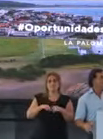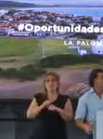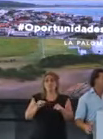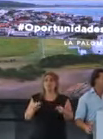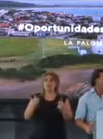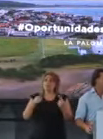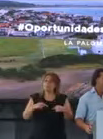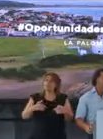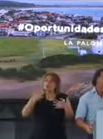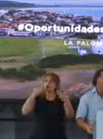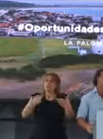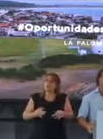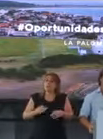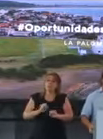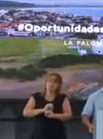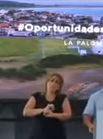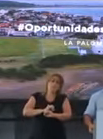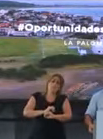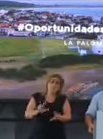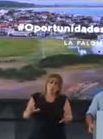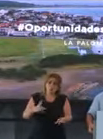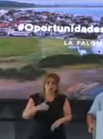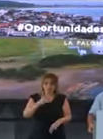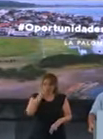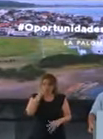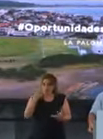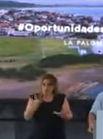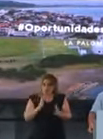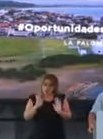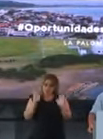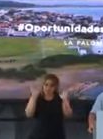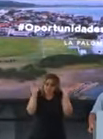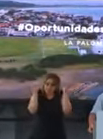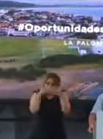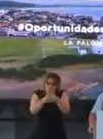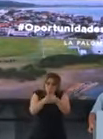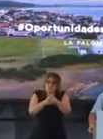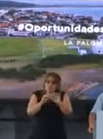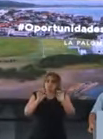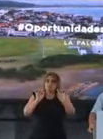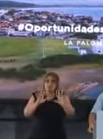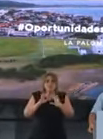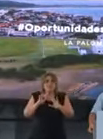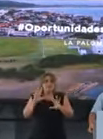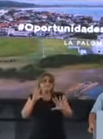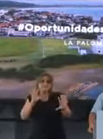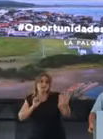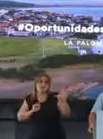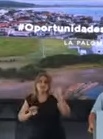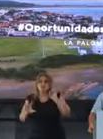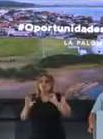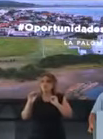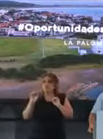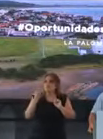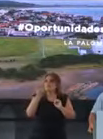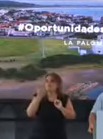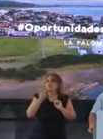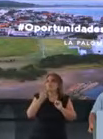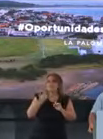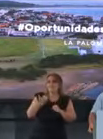Yo creo que de las cosas peores de este gobierno es que se encerró. Solo escucha el canto que le